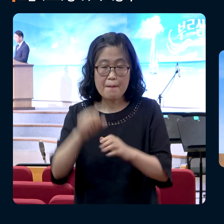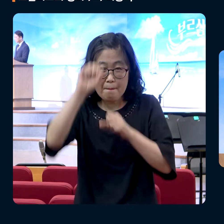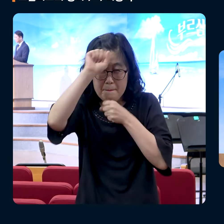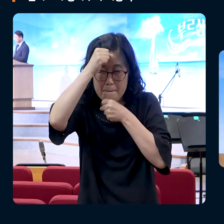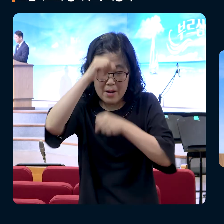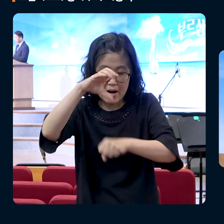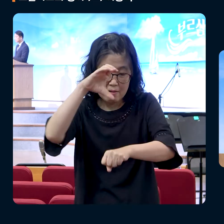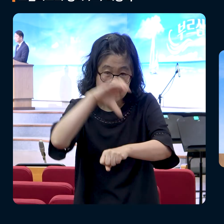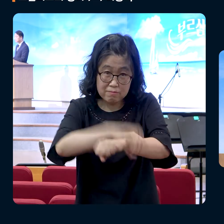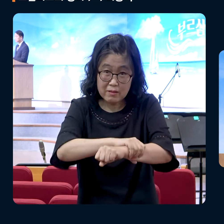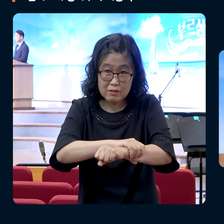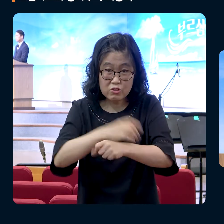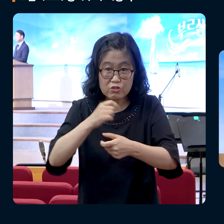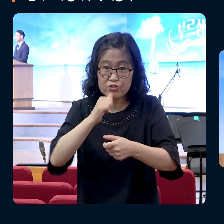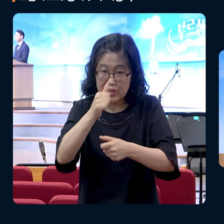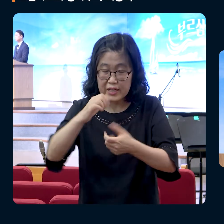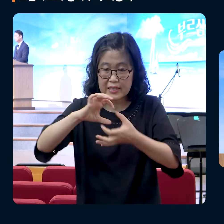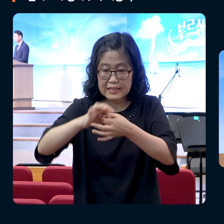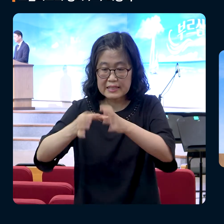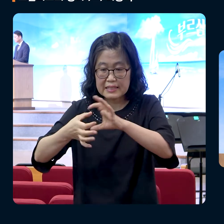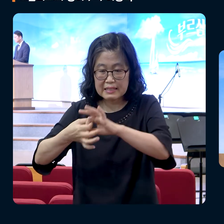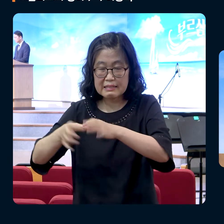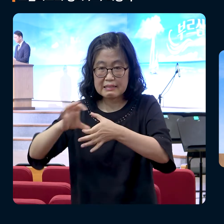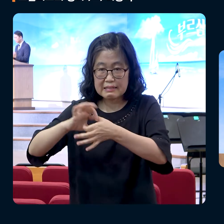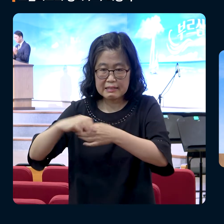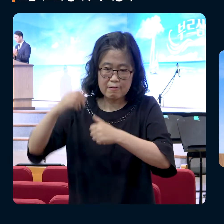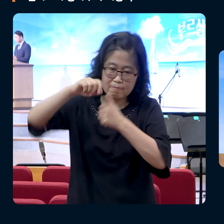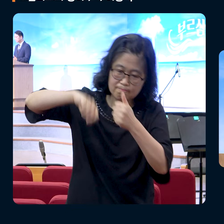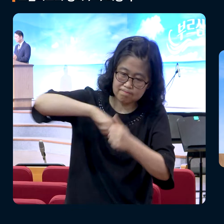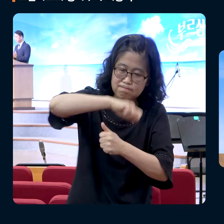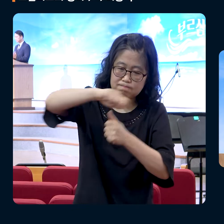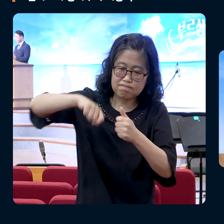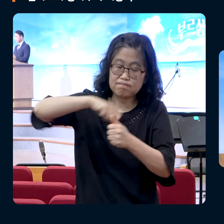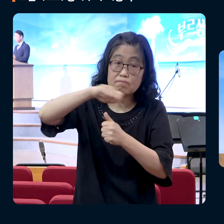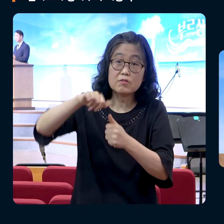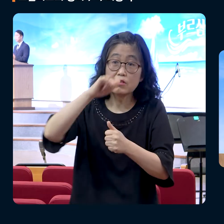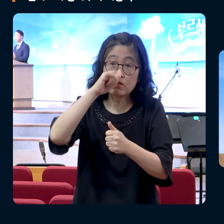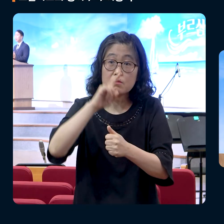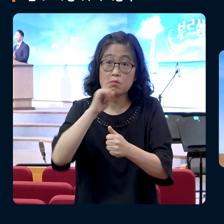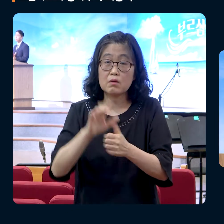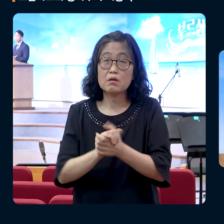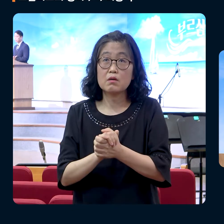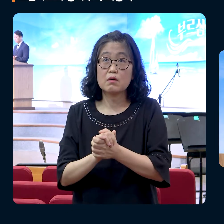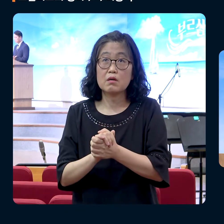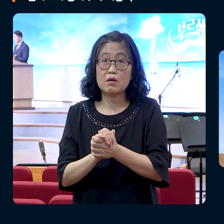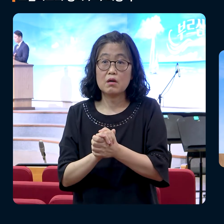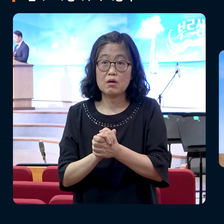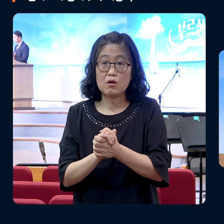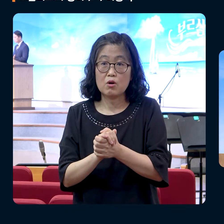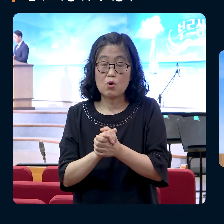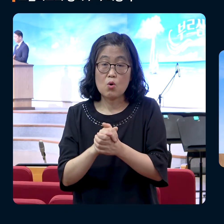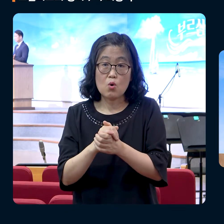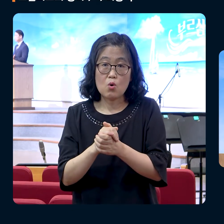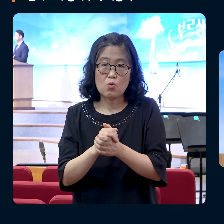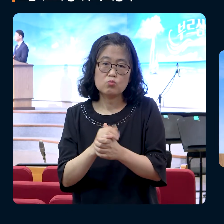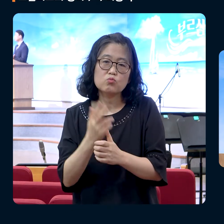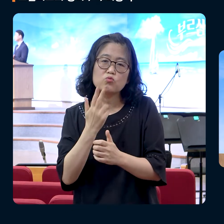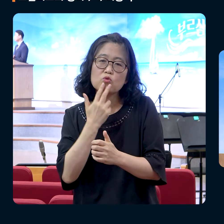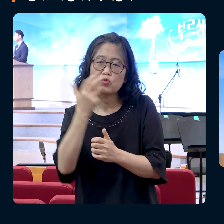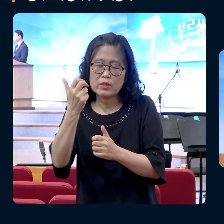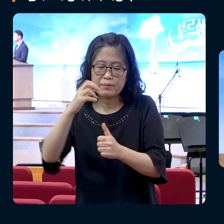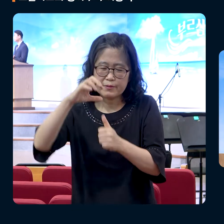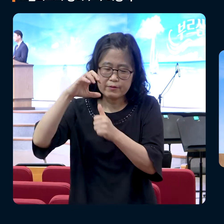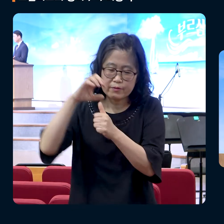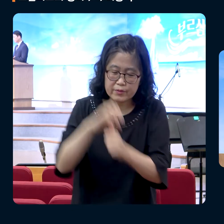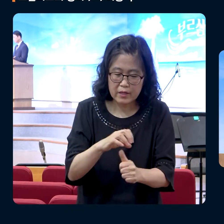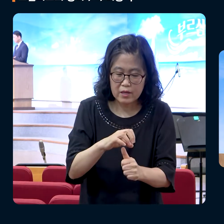몸은 쇠사슬에 매였으니 라고 이야기하고 있습니다. 요셉은 그 시간 동안 억압과 눌림의 시간들을